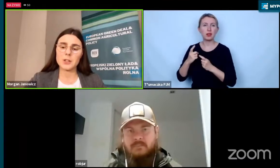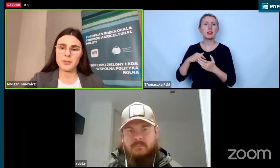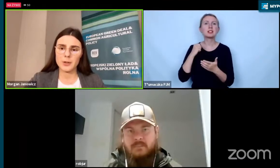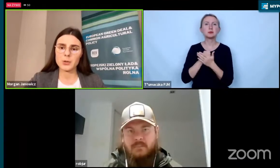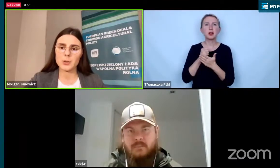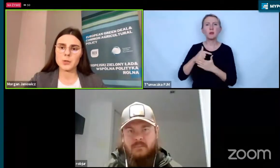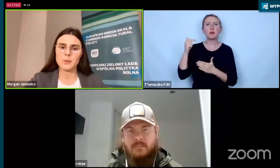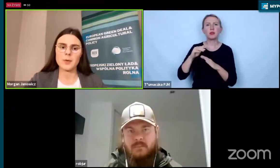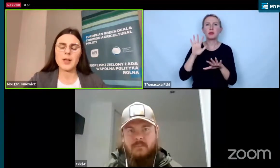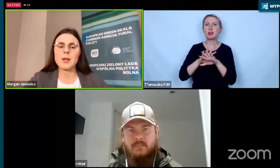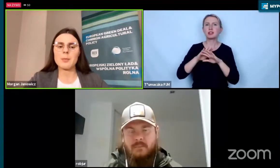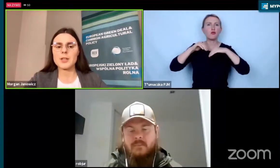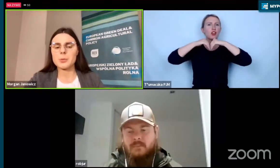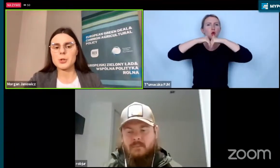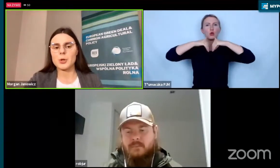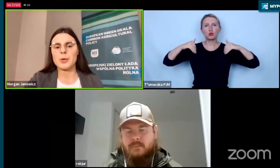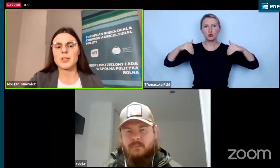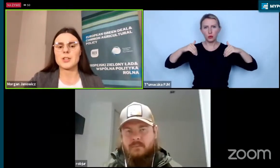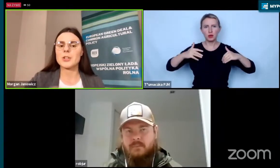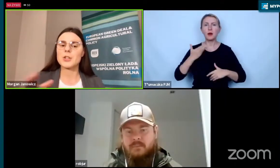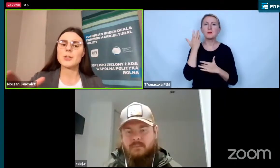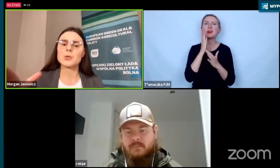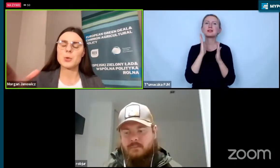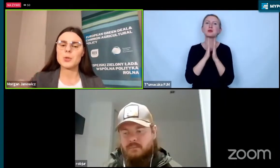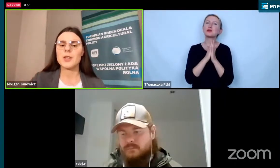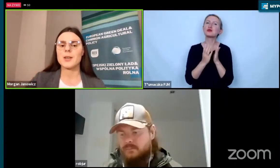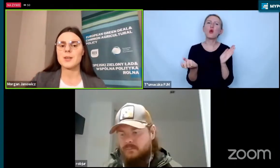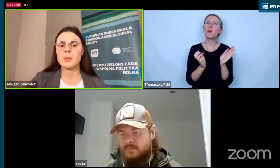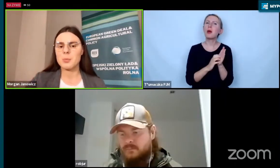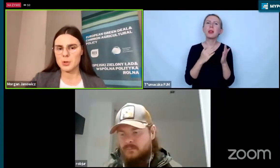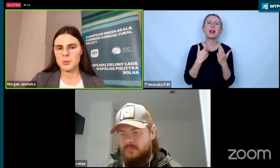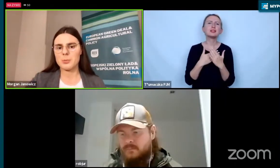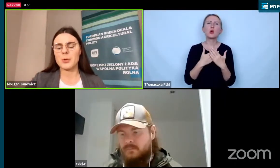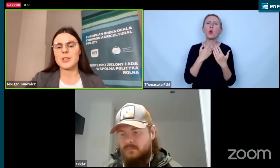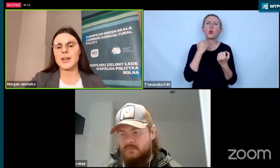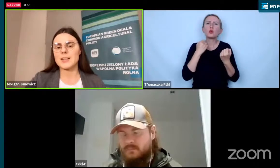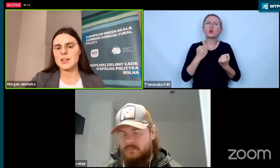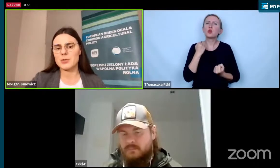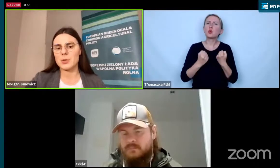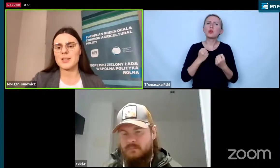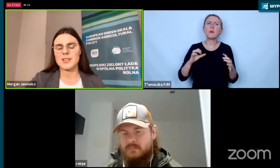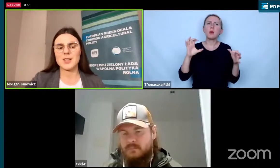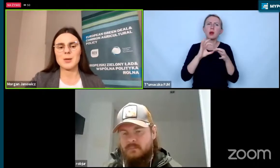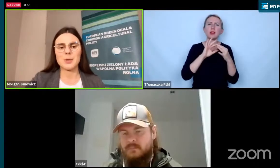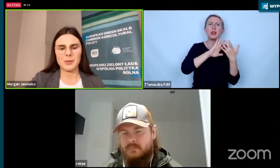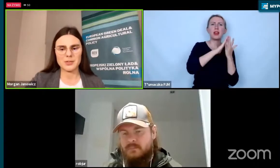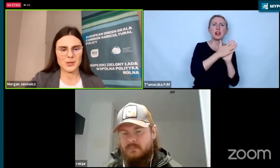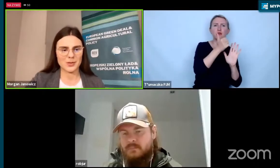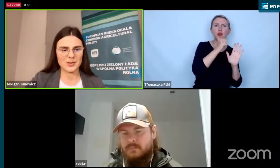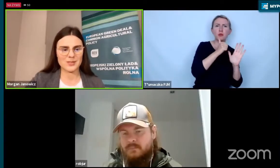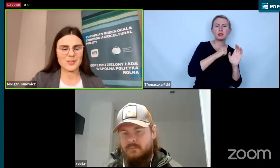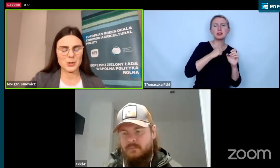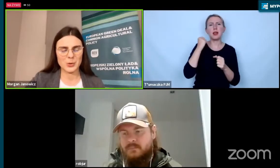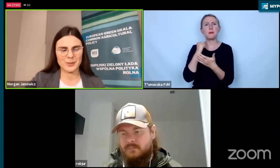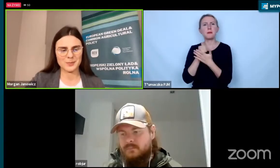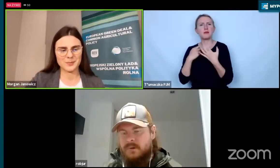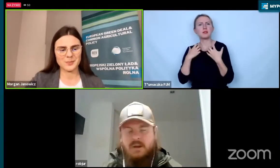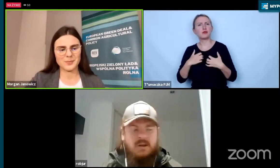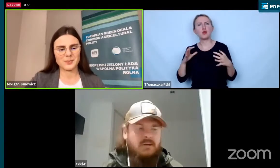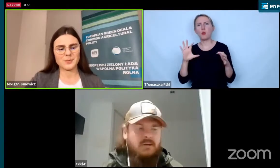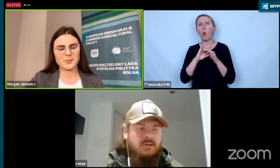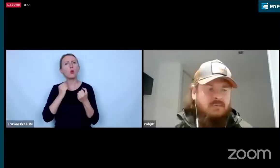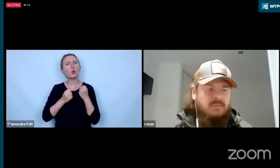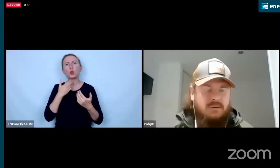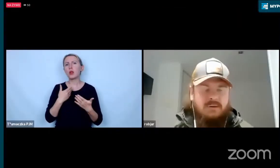powinny być traktowane osobno bardzo proszę o komentarz dlaczego trudne może być pogodzenie transformacji i praw zwierząt dziękuję